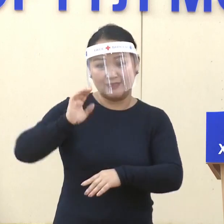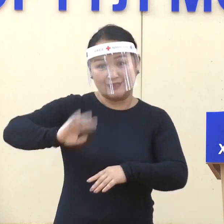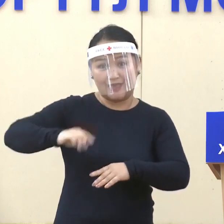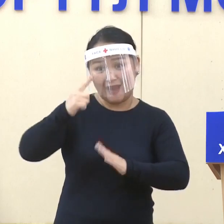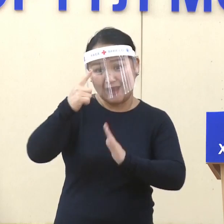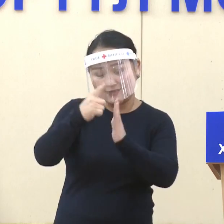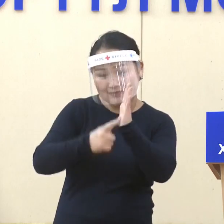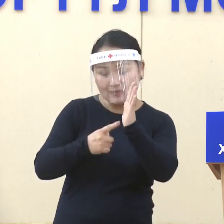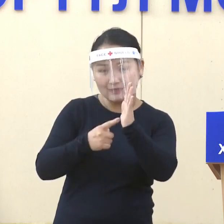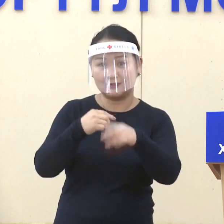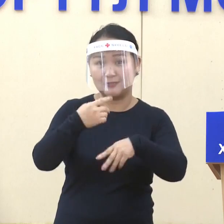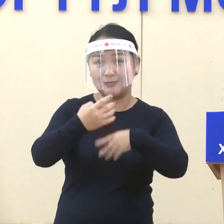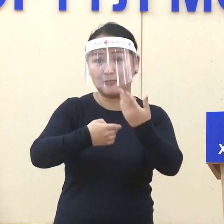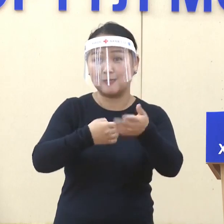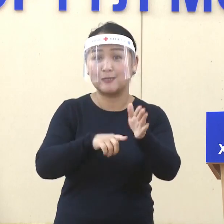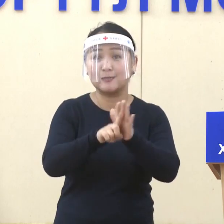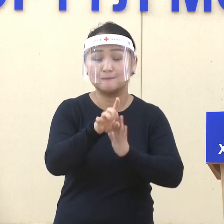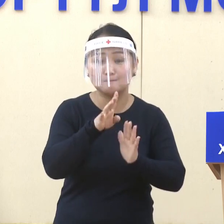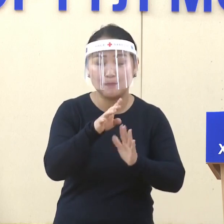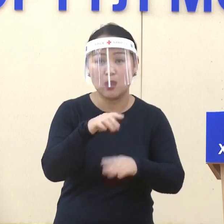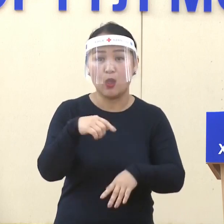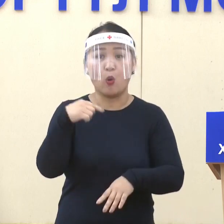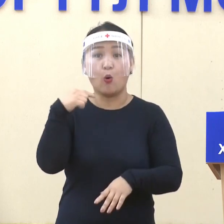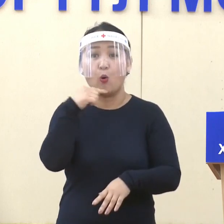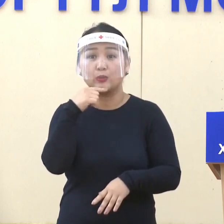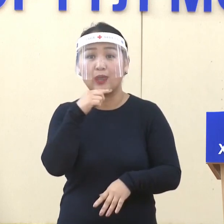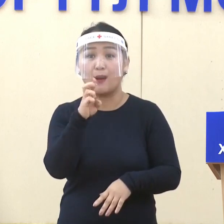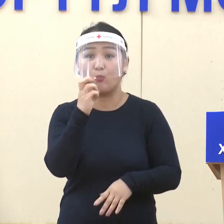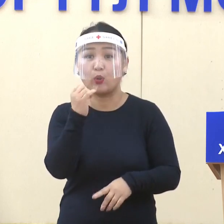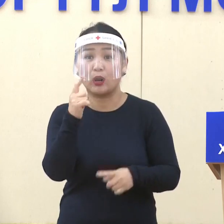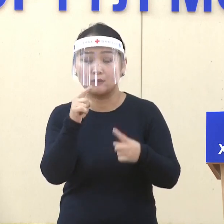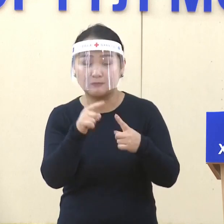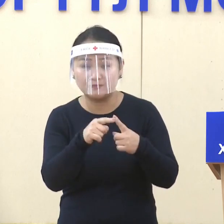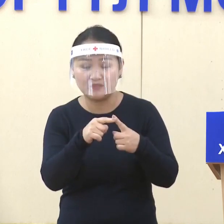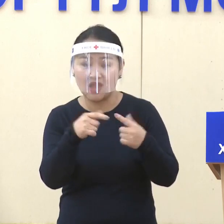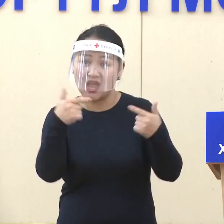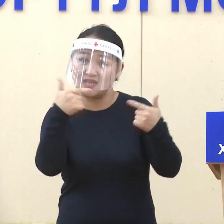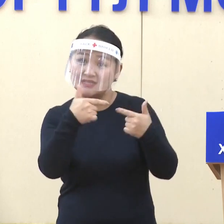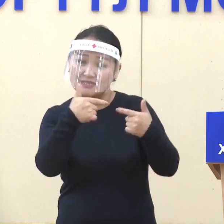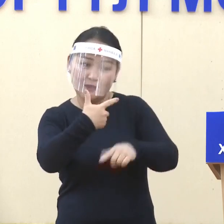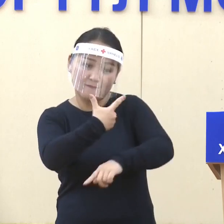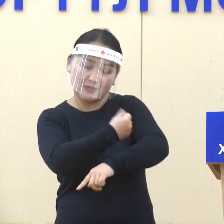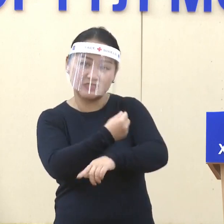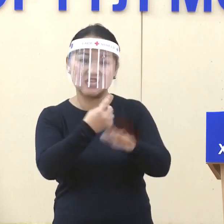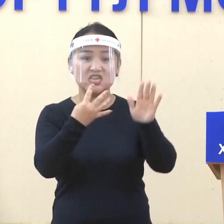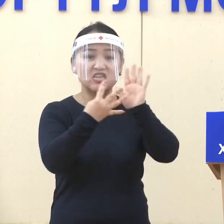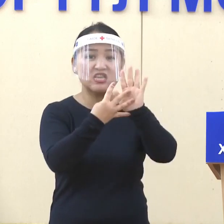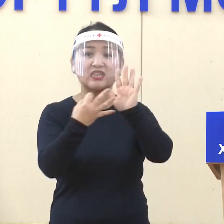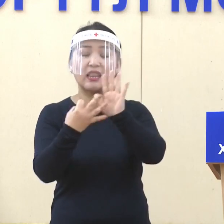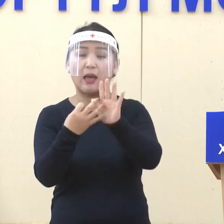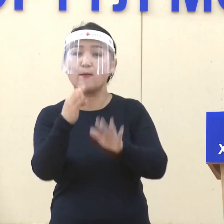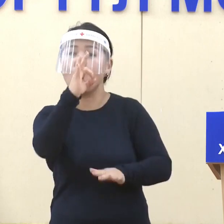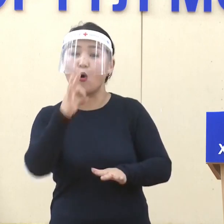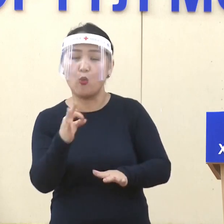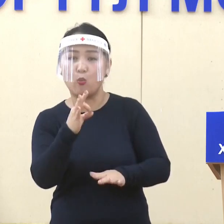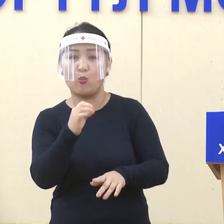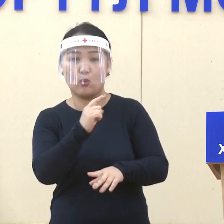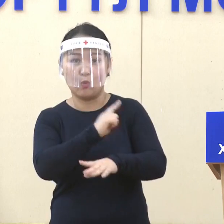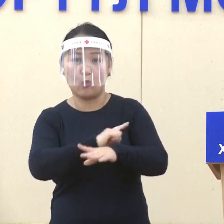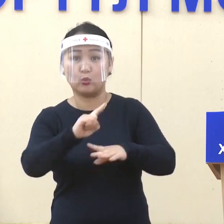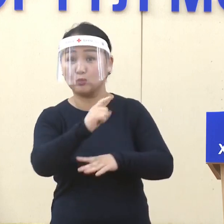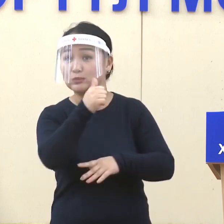хүрээлэнгийн хийсэн хамгийн үр дүнтэй вакцин бол Улаан Бурхны вакцин. За Улаан Бурхны эсрэг вакцин бол 98% үр дүнтэй байсан.